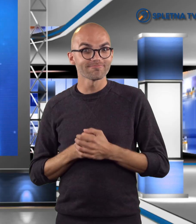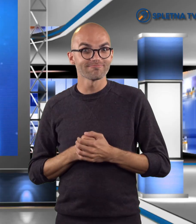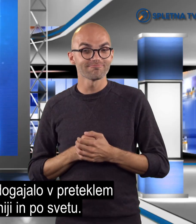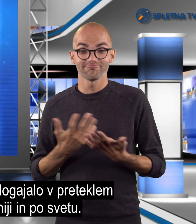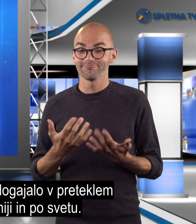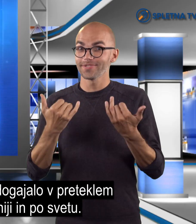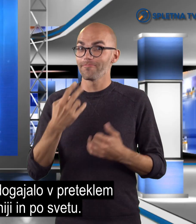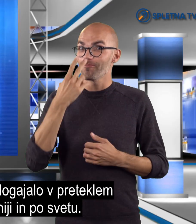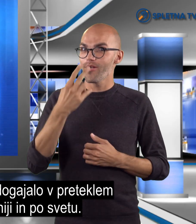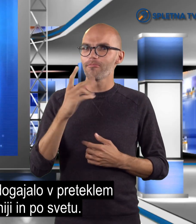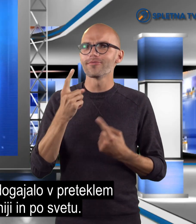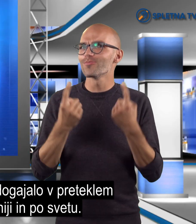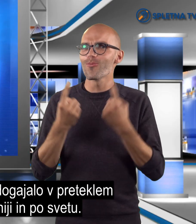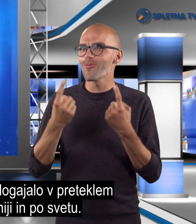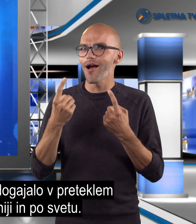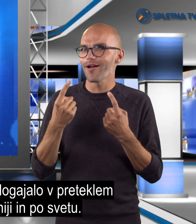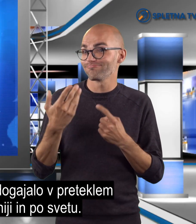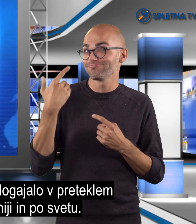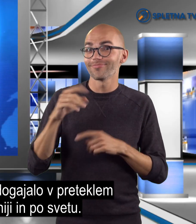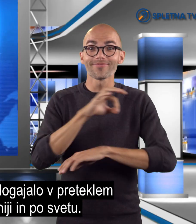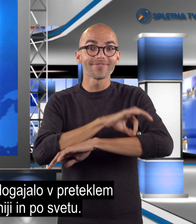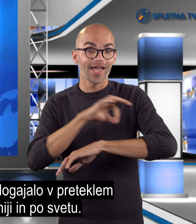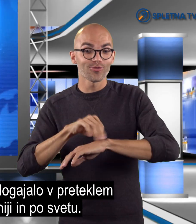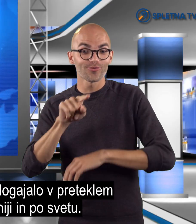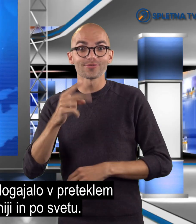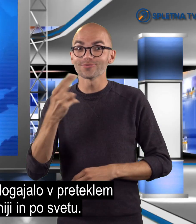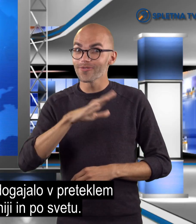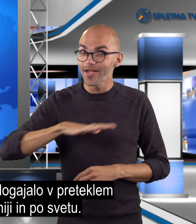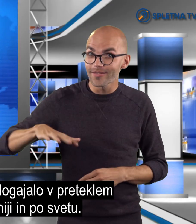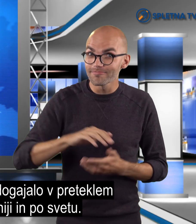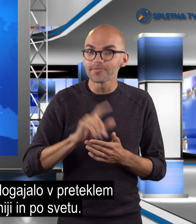Poglejmo, kaj se je dogajalo v preteklem tednu v Sloveniji in po svetu.